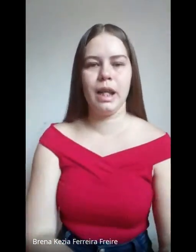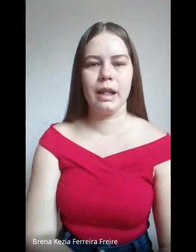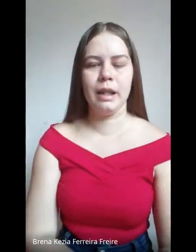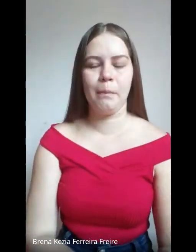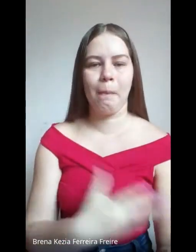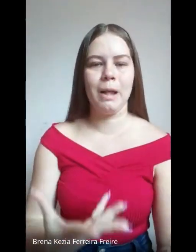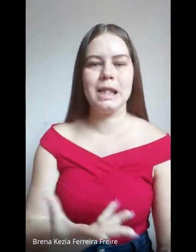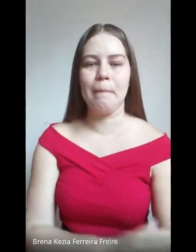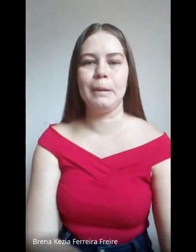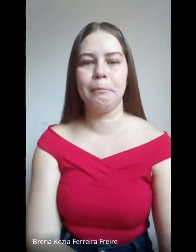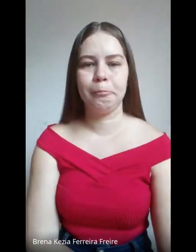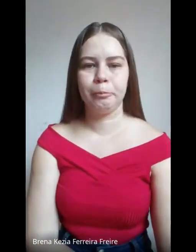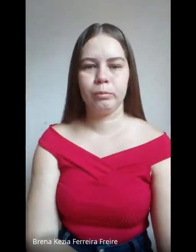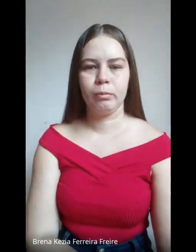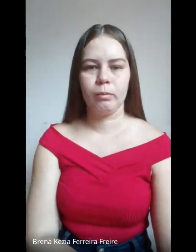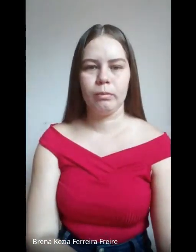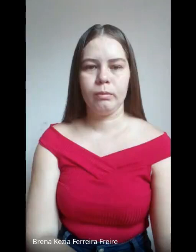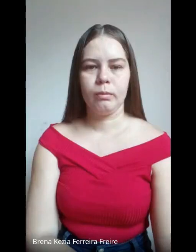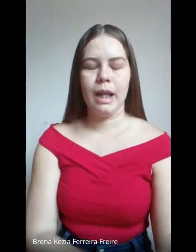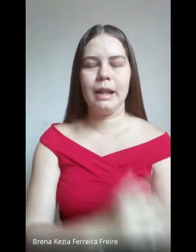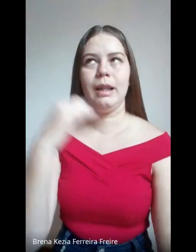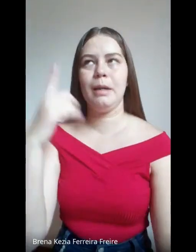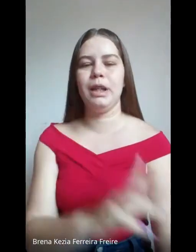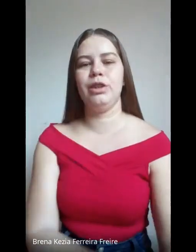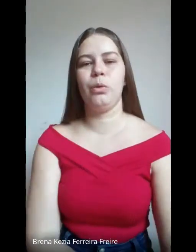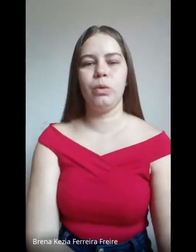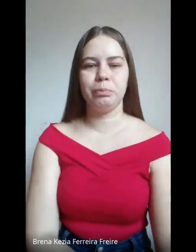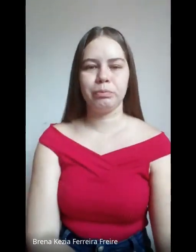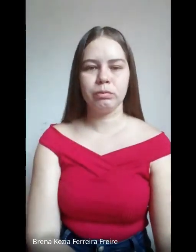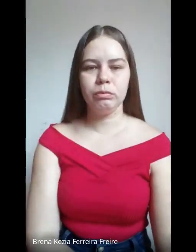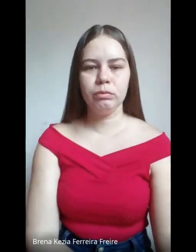aqui sabe? Quem aqui lembra aí de alguma?